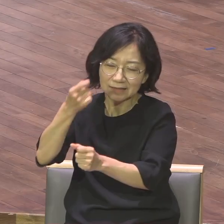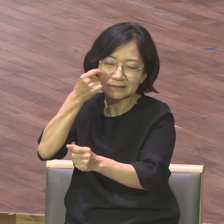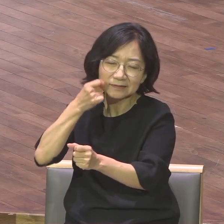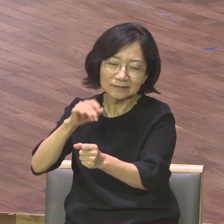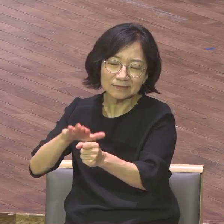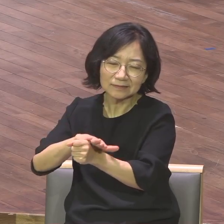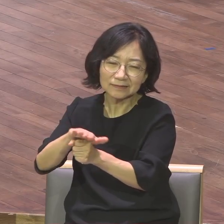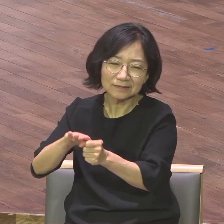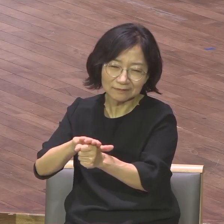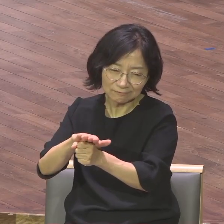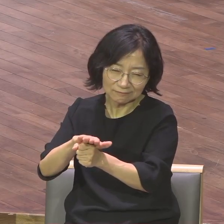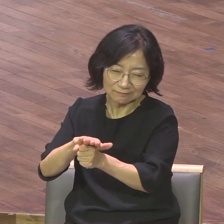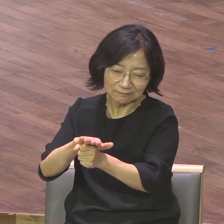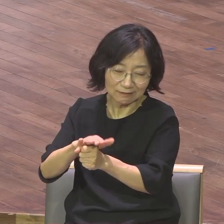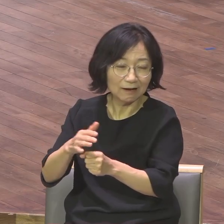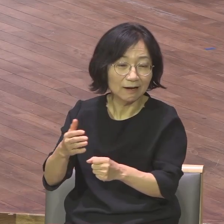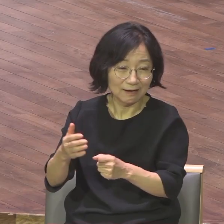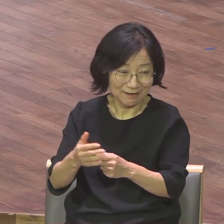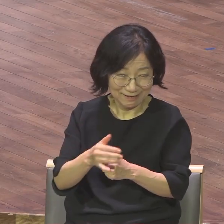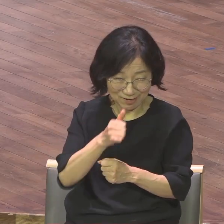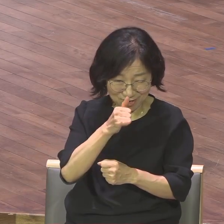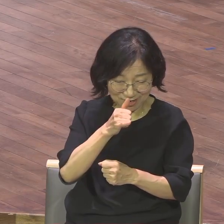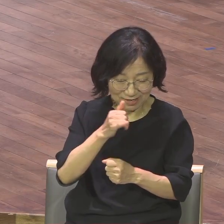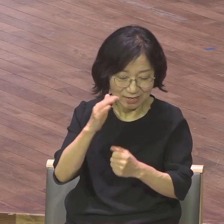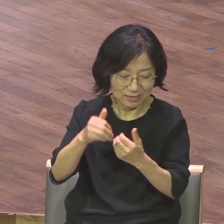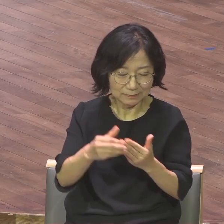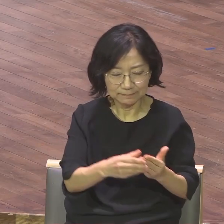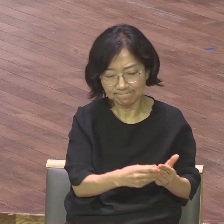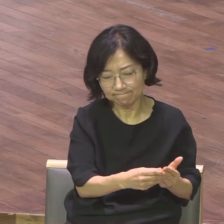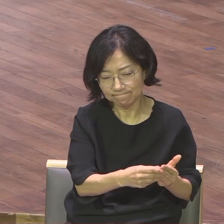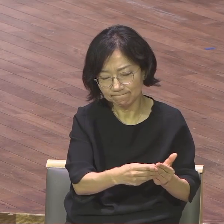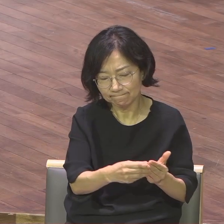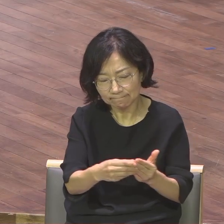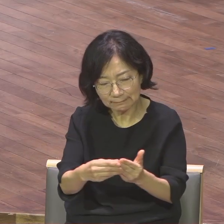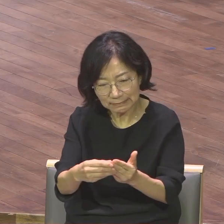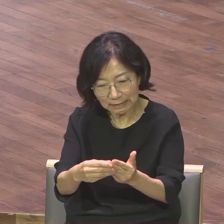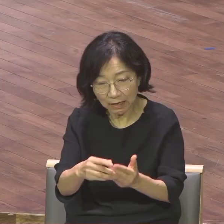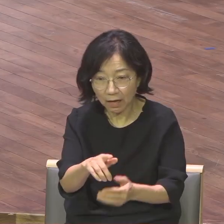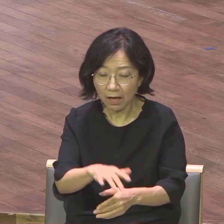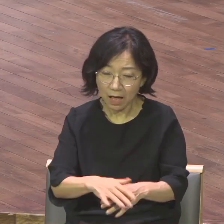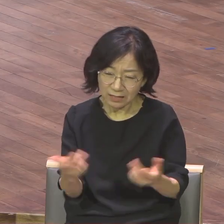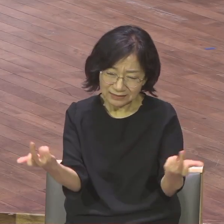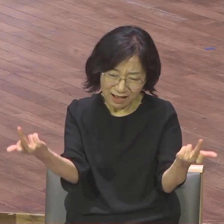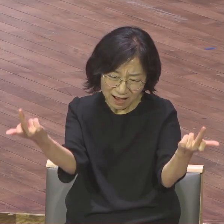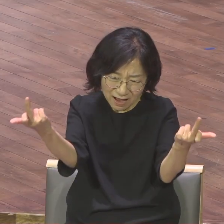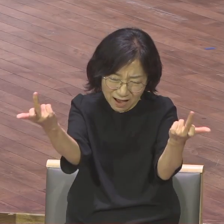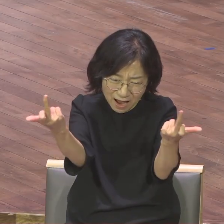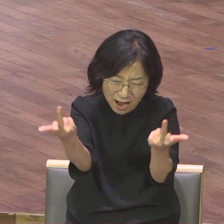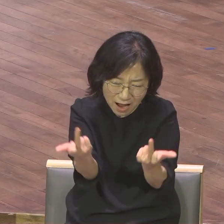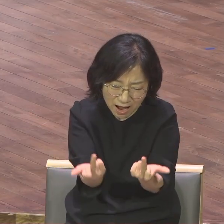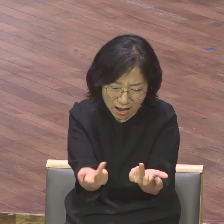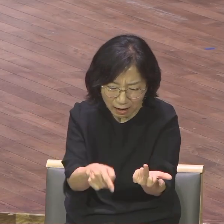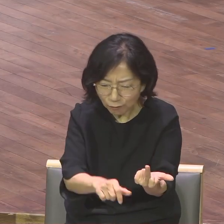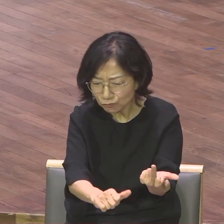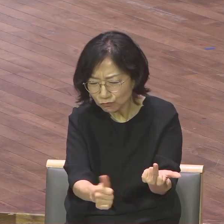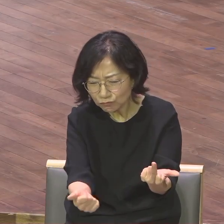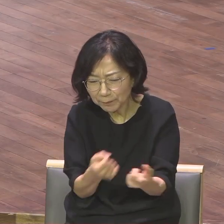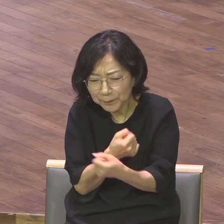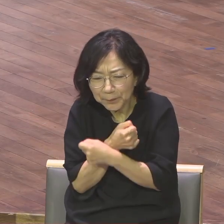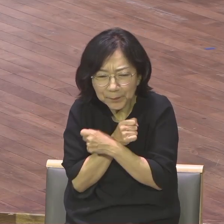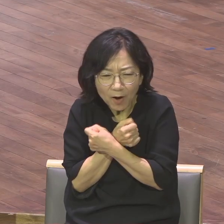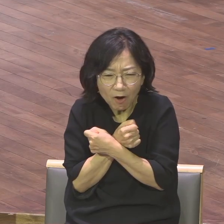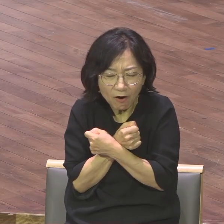하나님 사랑과 긍휼. 그 때문에 하나님은 사망의 엄청난 골짜기에서 버림받은 자들에게